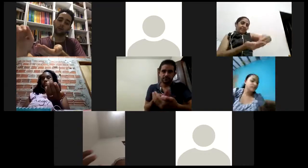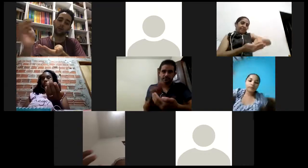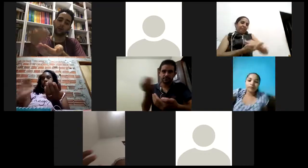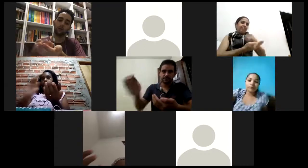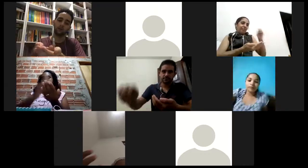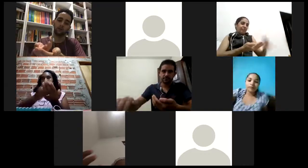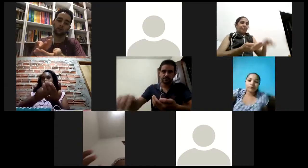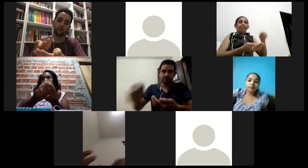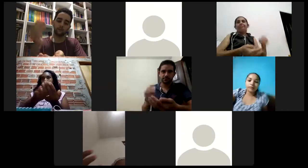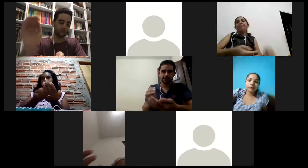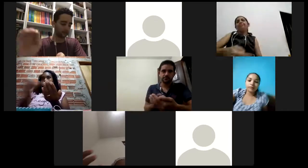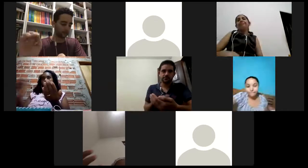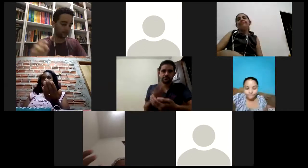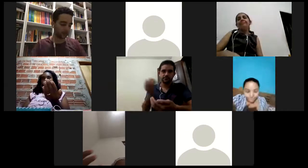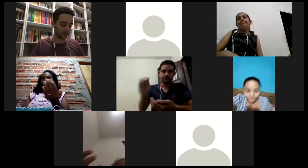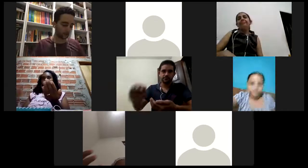coloca no prato.